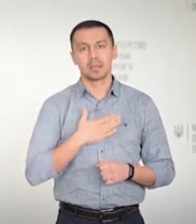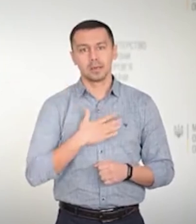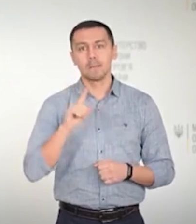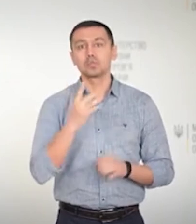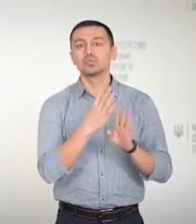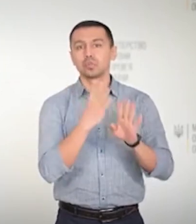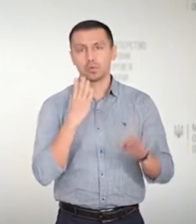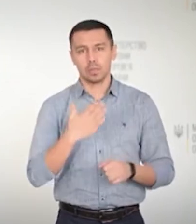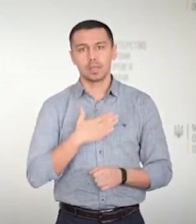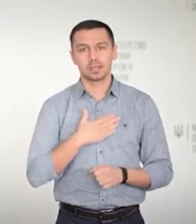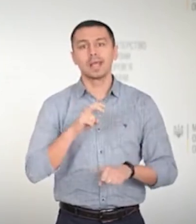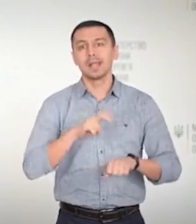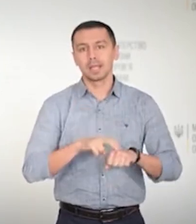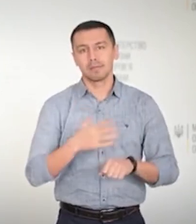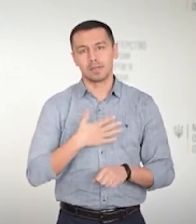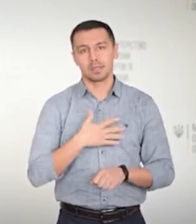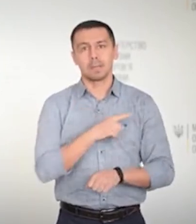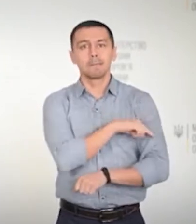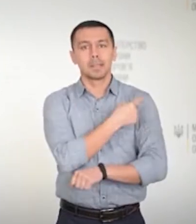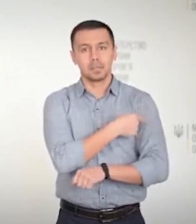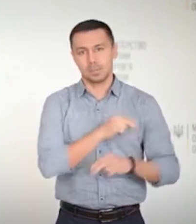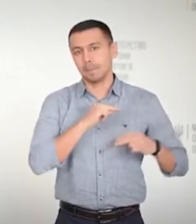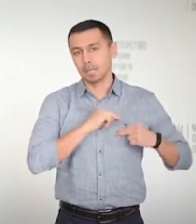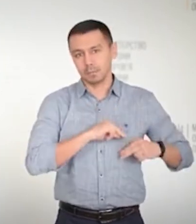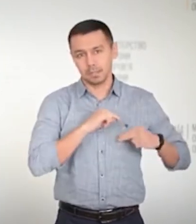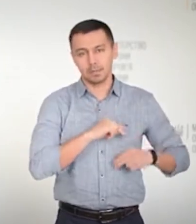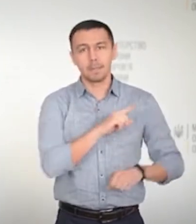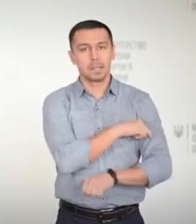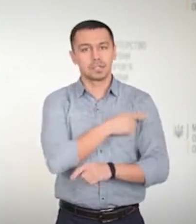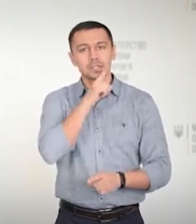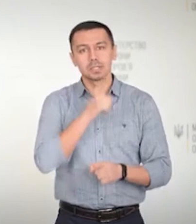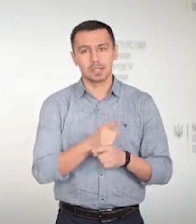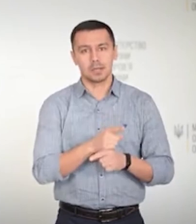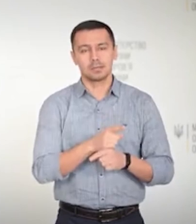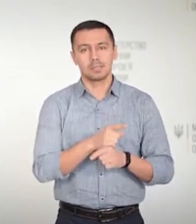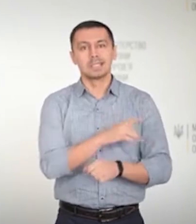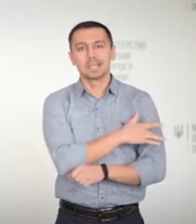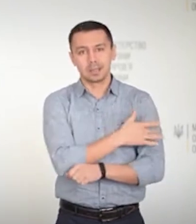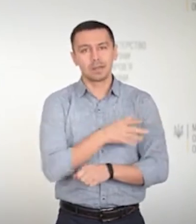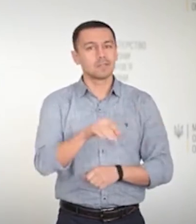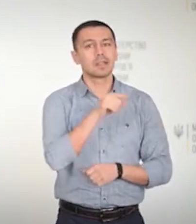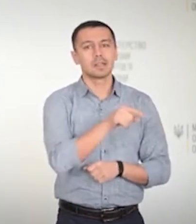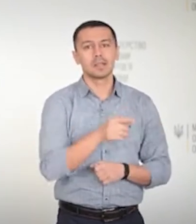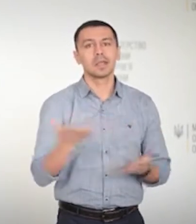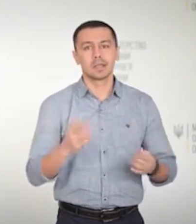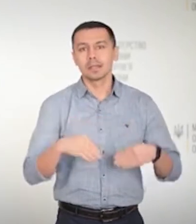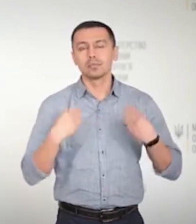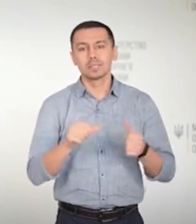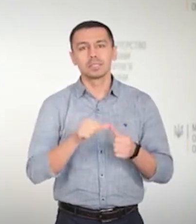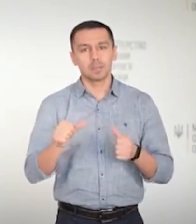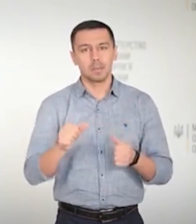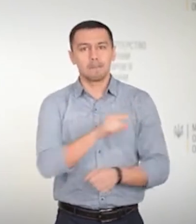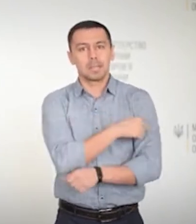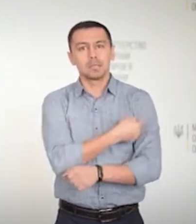перш за все, наших лікарів, наших медичних працівників, медичних сестер, санітарок, всіх тих, які надають саме